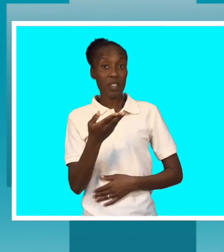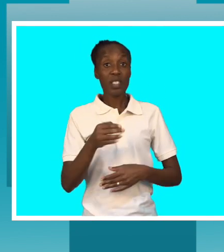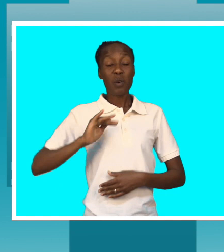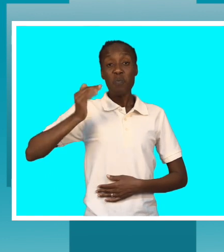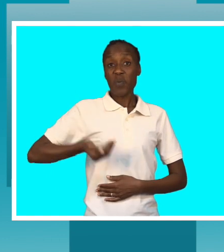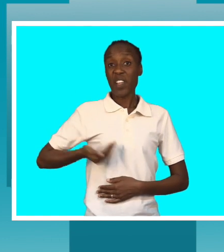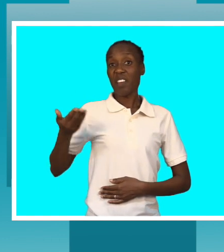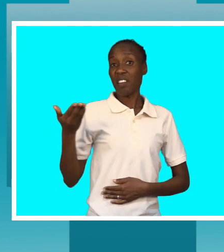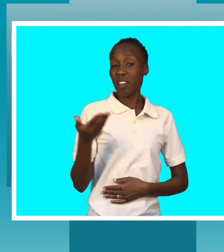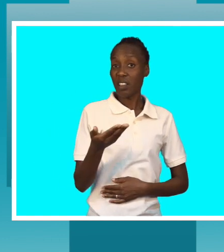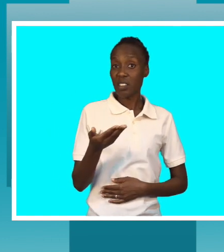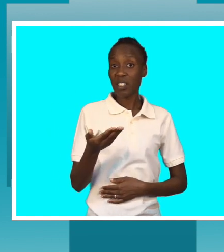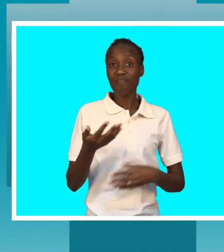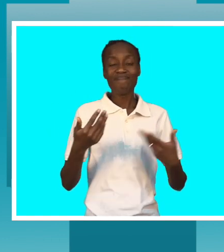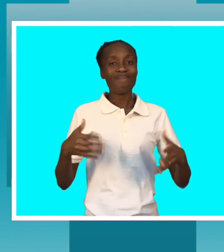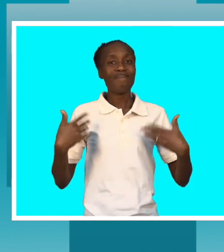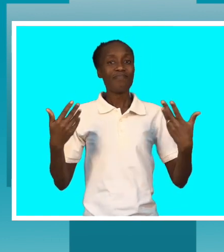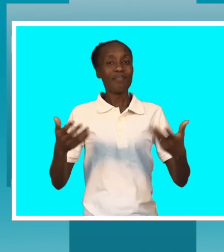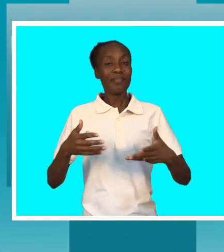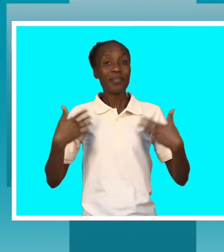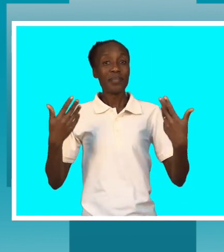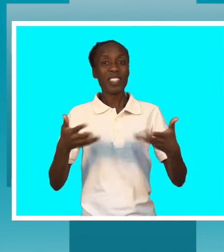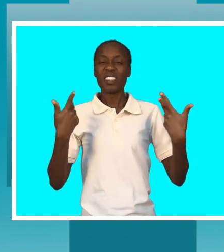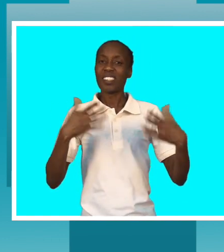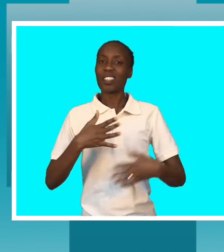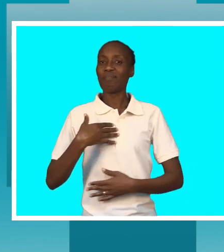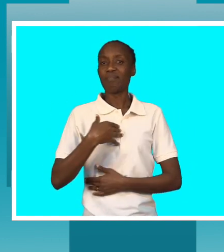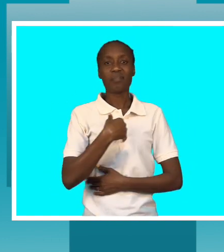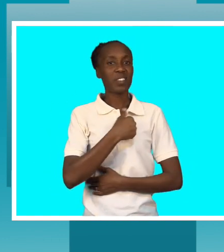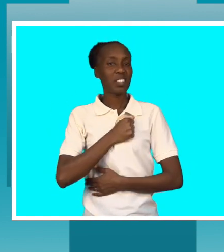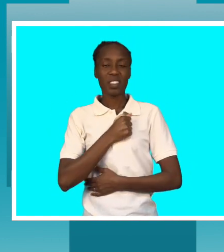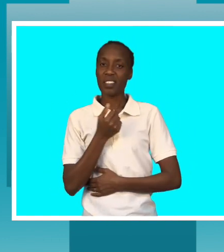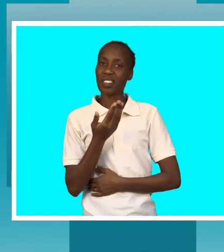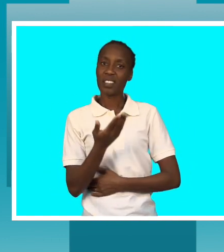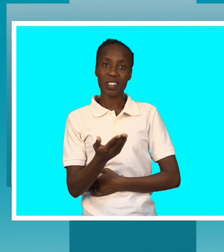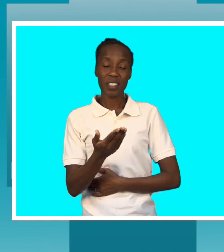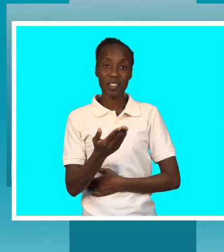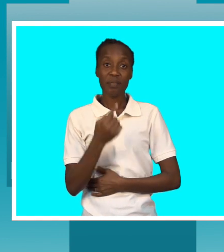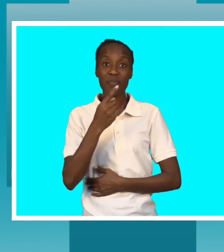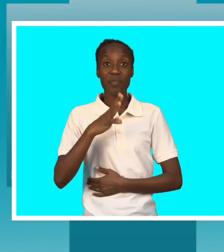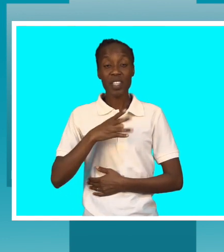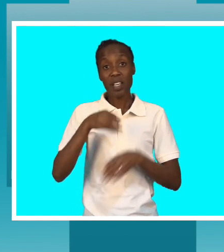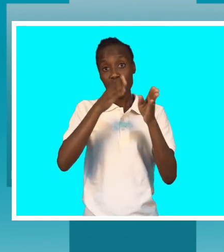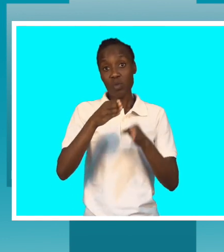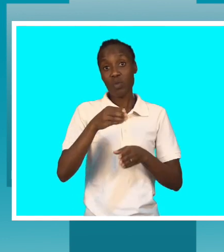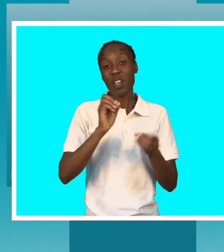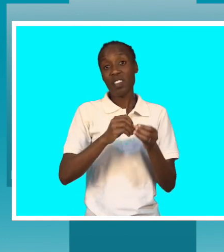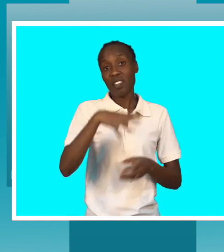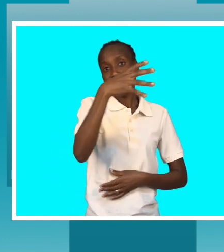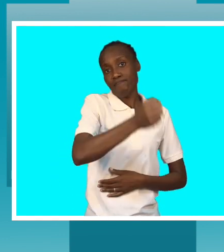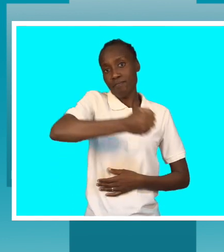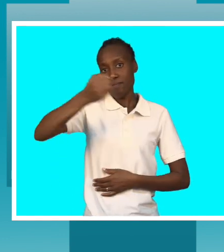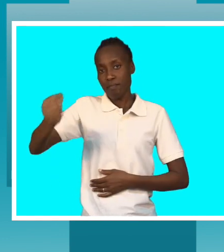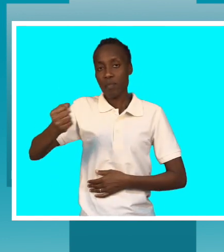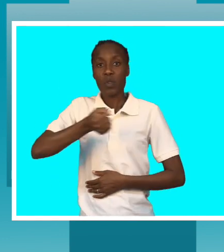Já morreu essa senhora, não fez. É padre que lhe levou ainda para o hospital. Então foi dizer, além